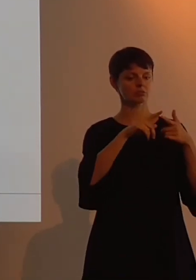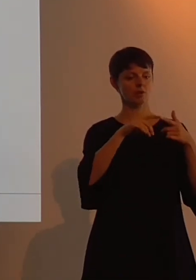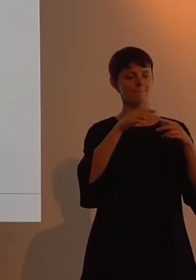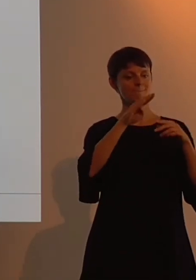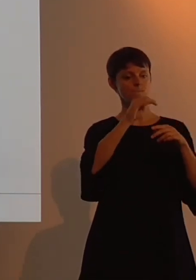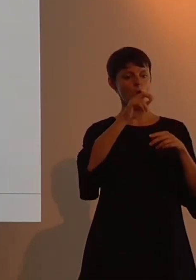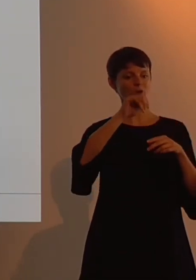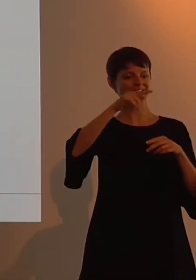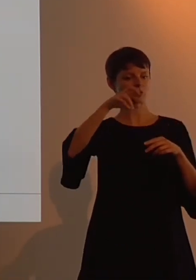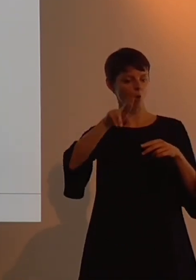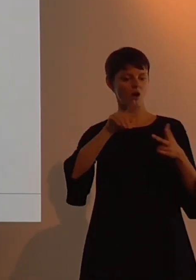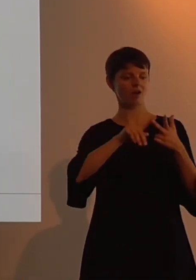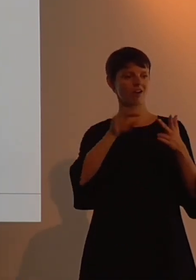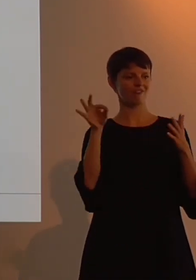Mittlerweile bis